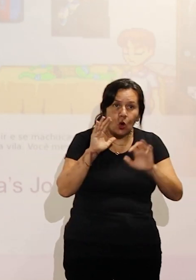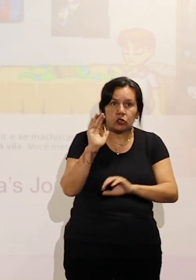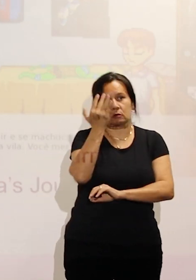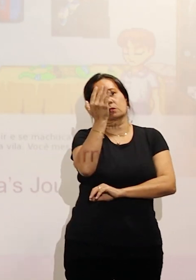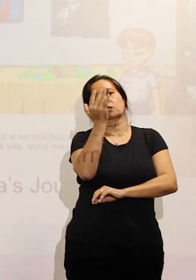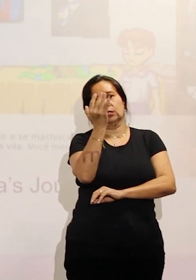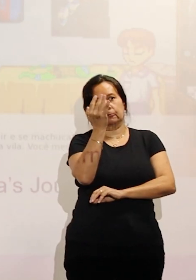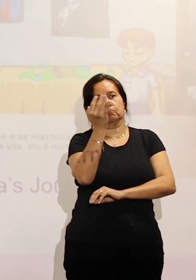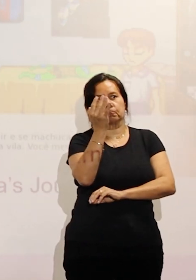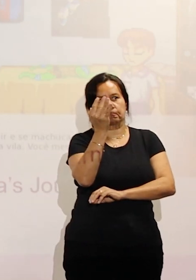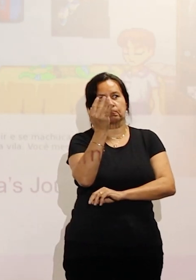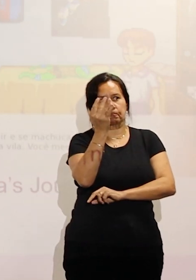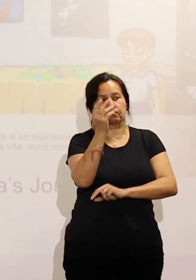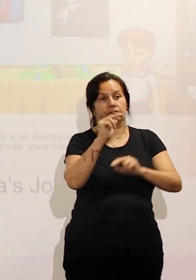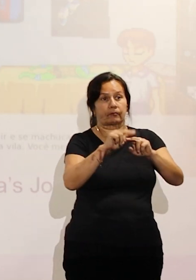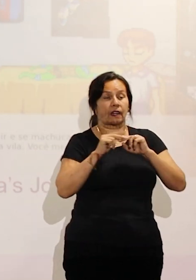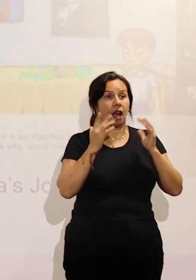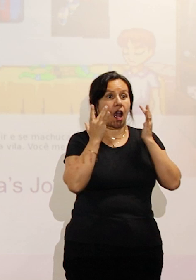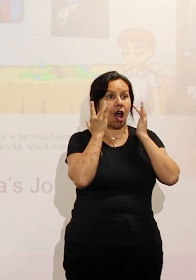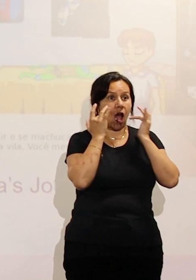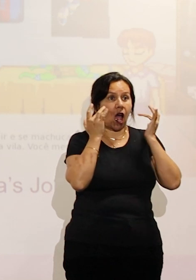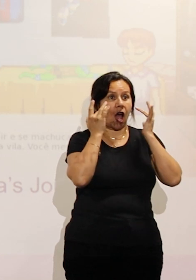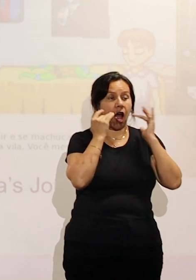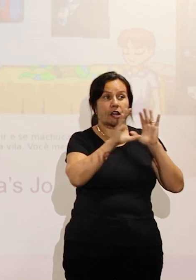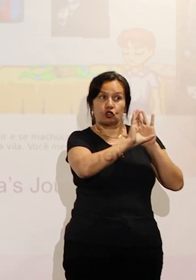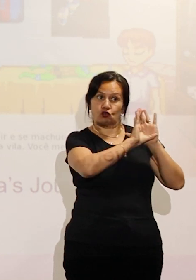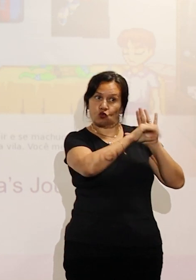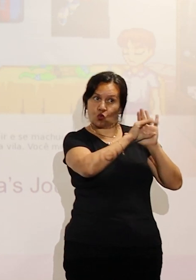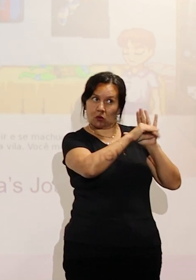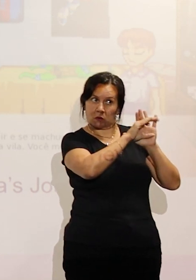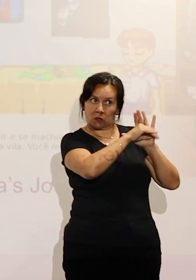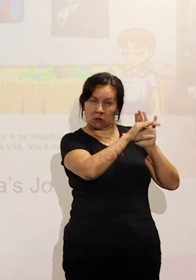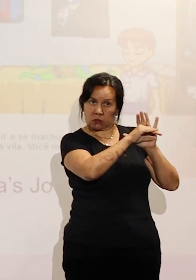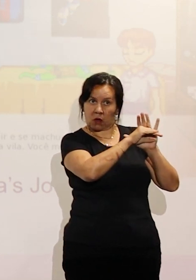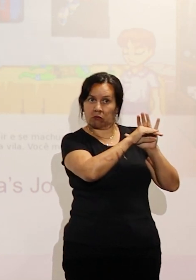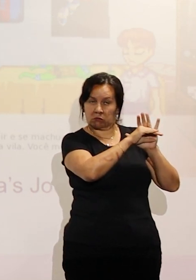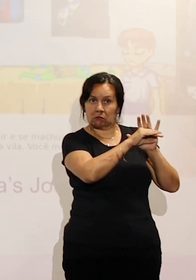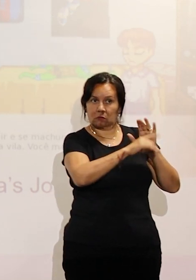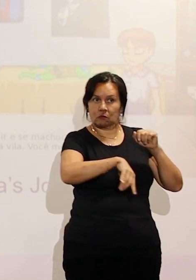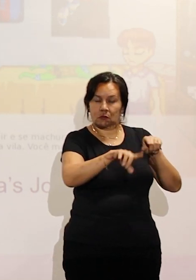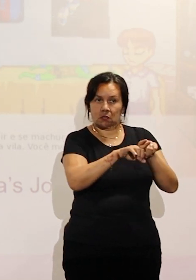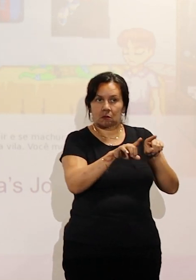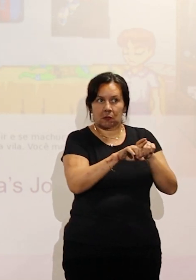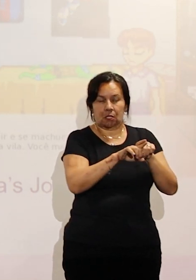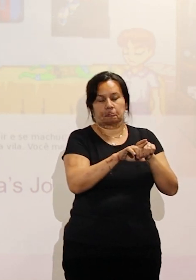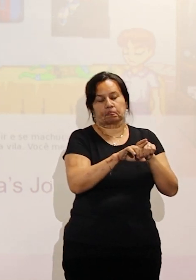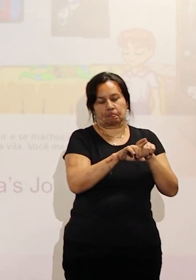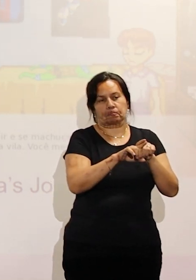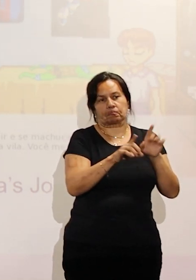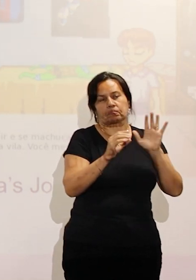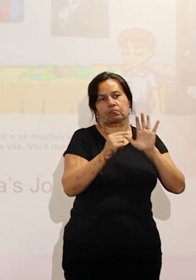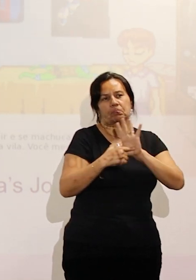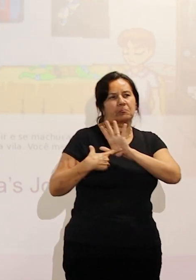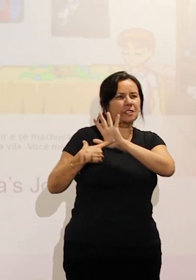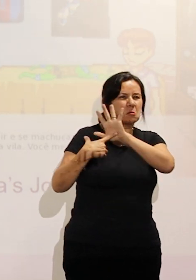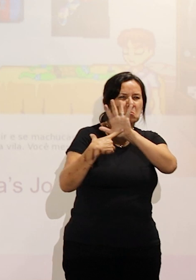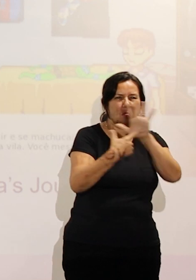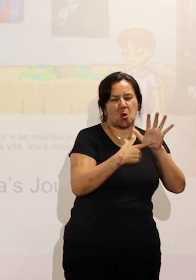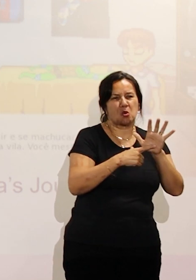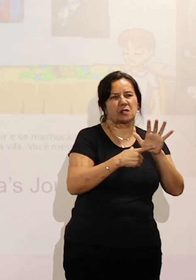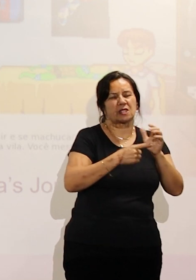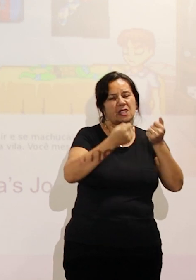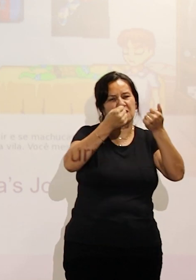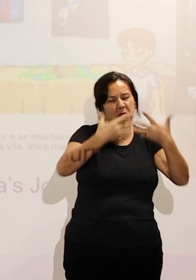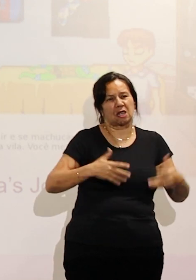Então, a arte conceitual, ela é muito... ela vai pegar